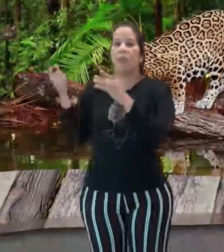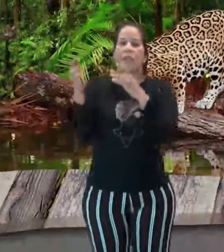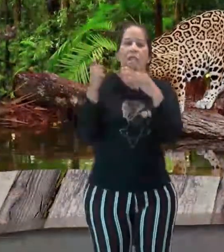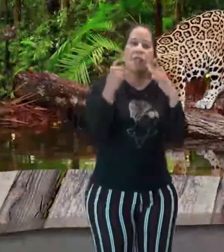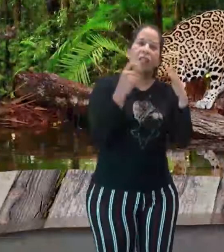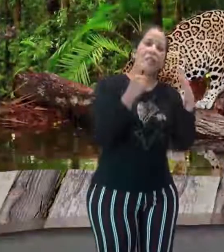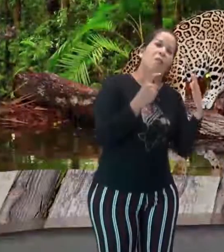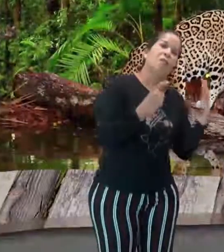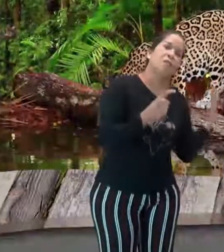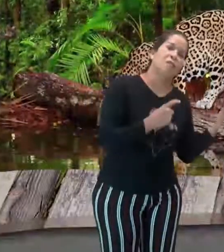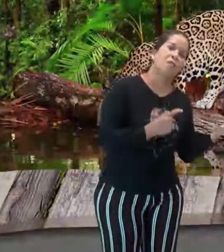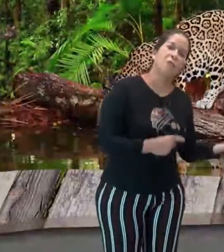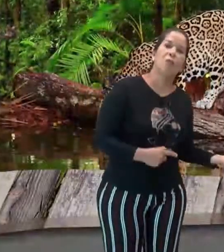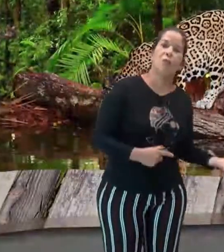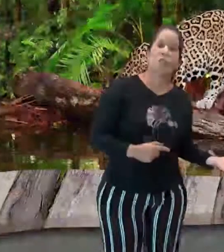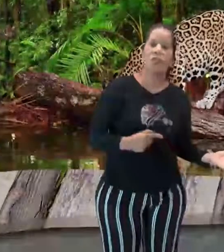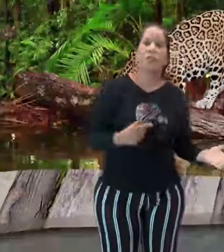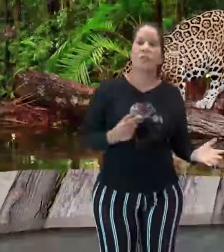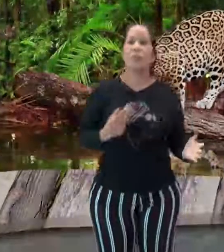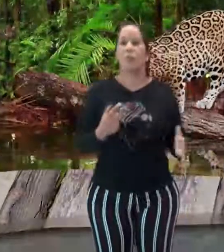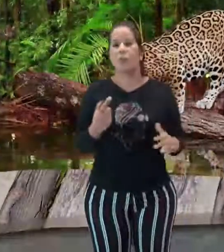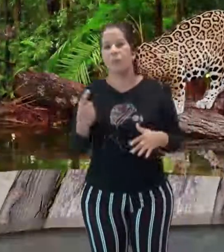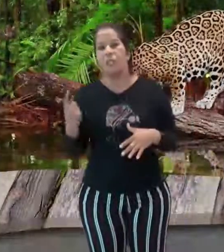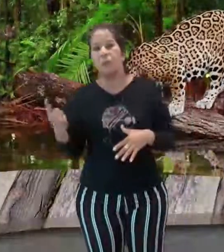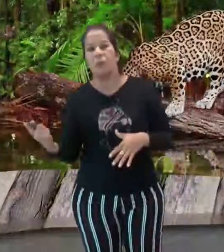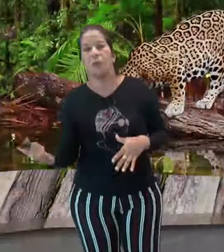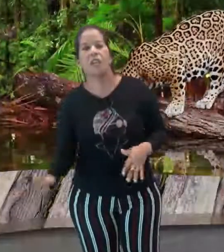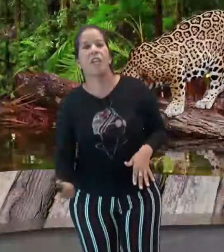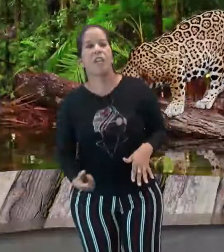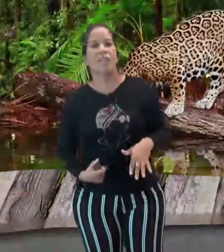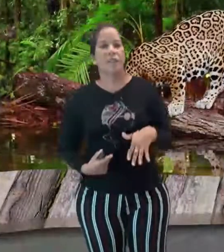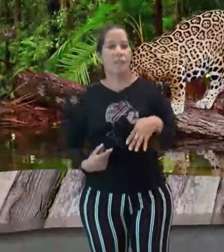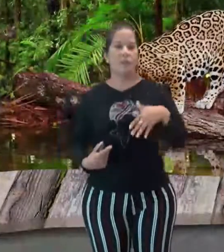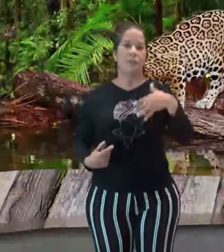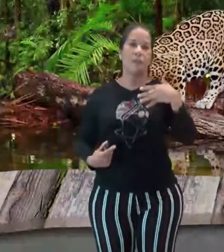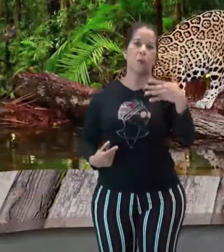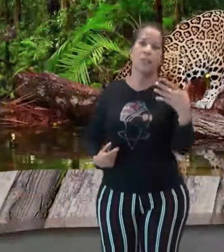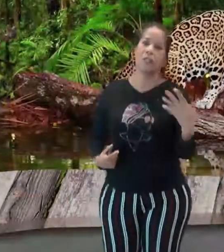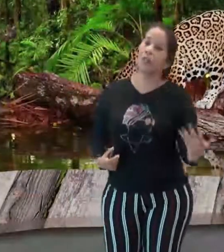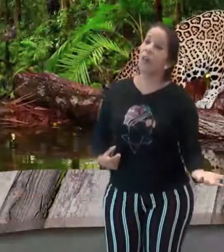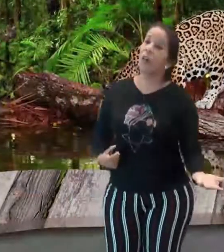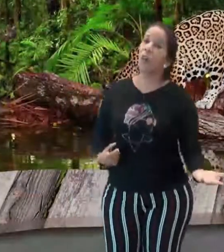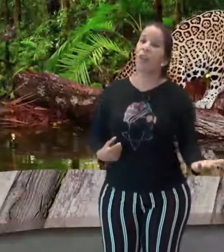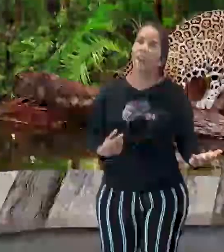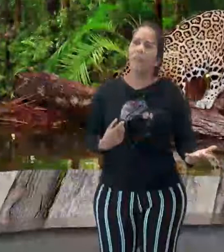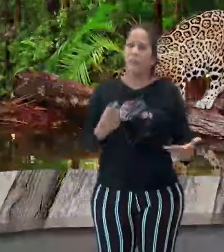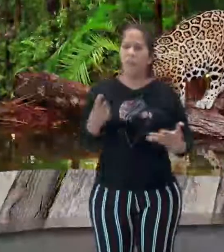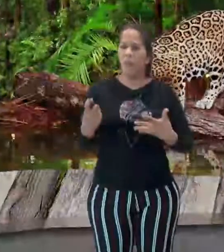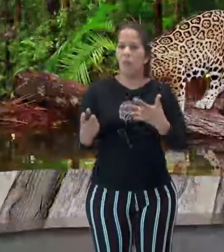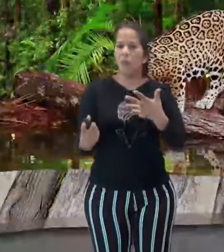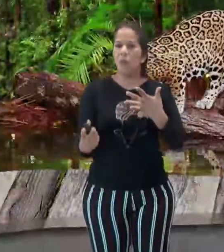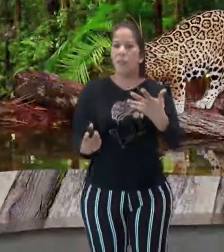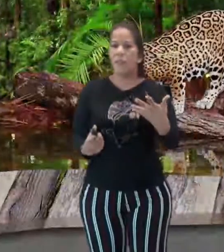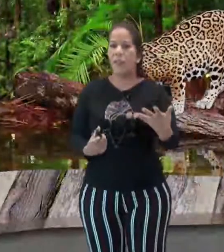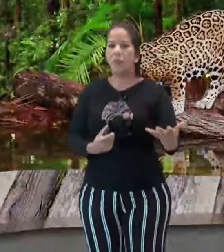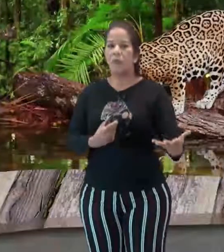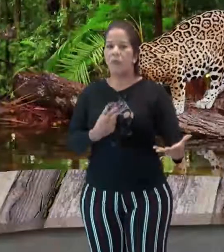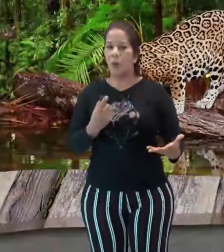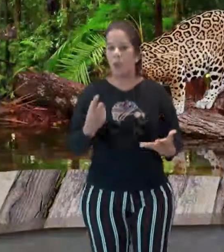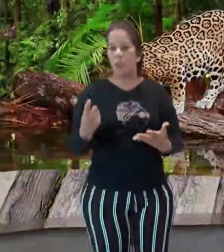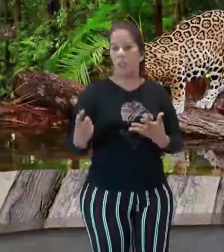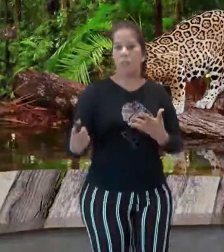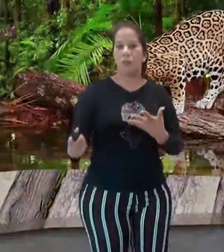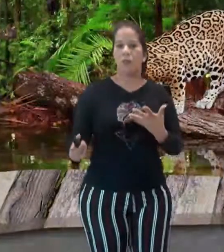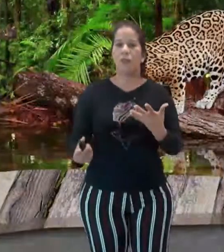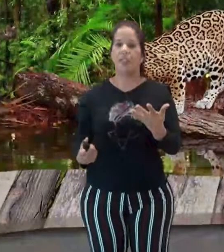visto desde as aulas anteriores, nós falamos sobre o processo de gametogênese, falamos da fecundação, frisamos alguns eventos que